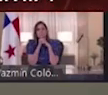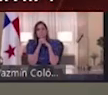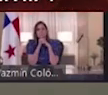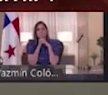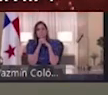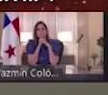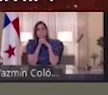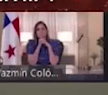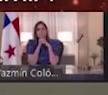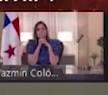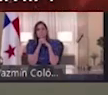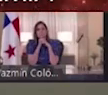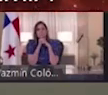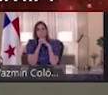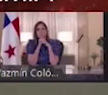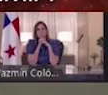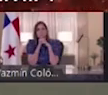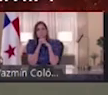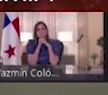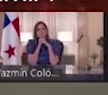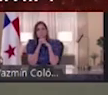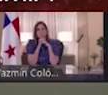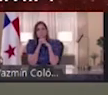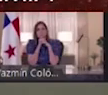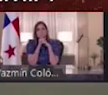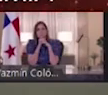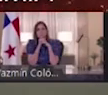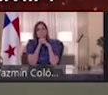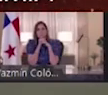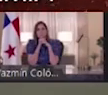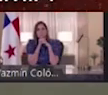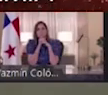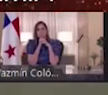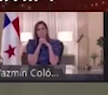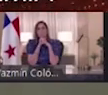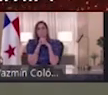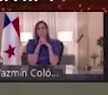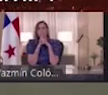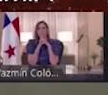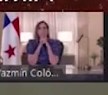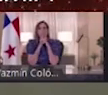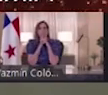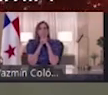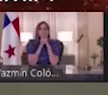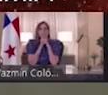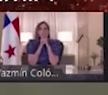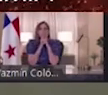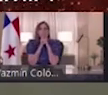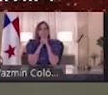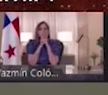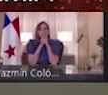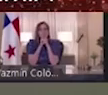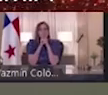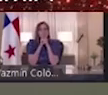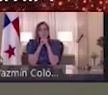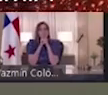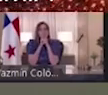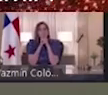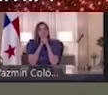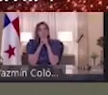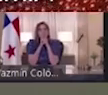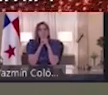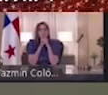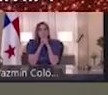el tiempo de poder ostentar esta posición como primera dama, pero siempre fue de vital importancia para